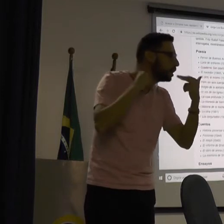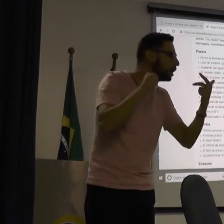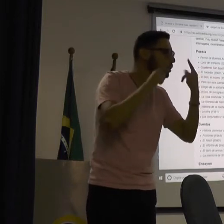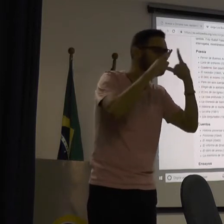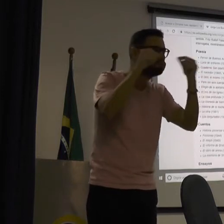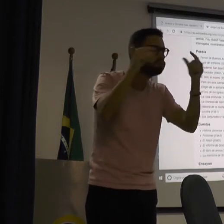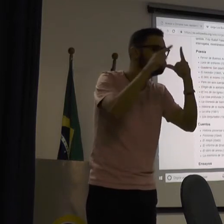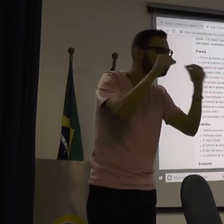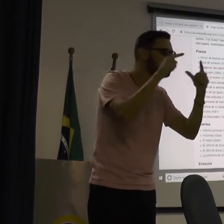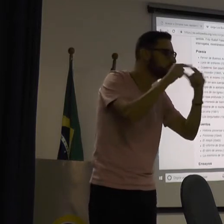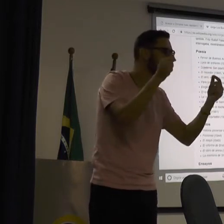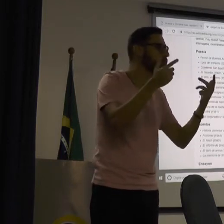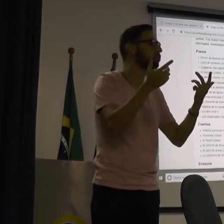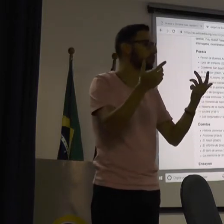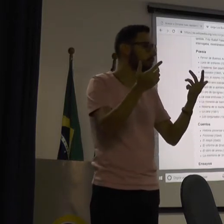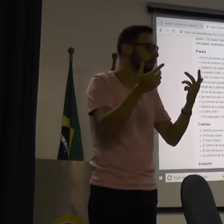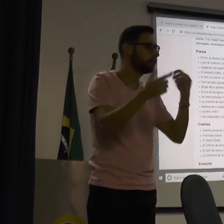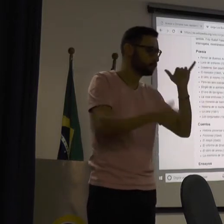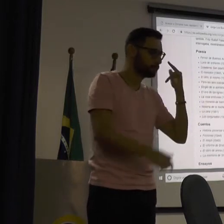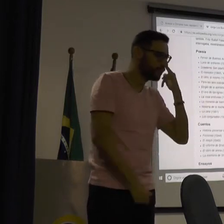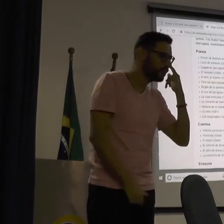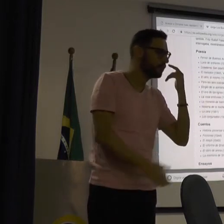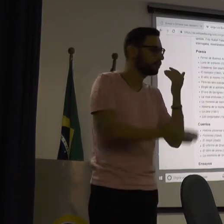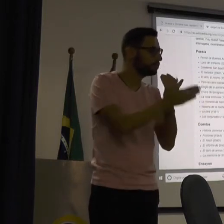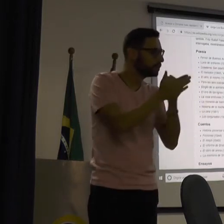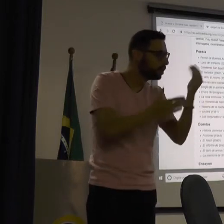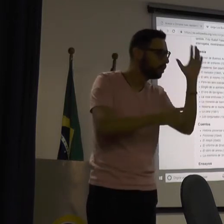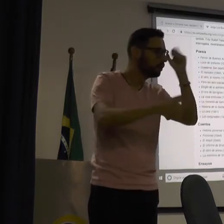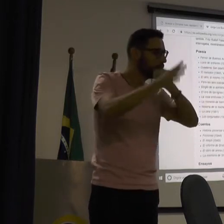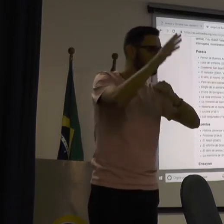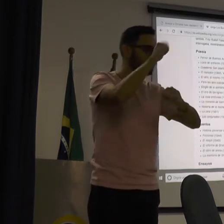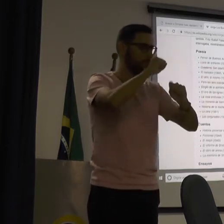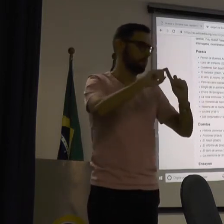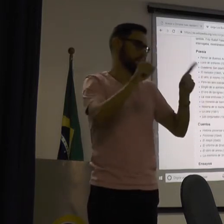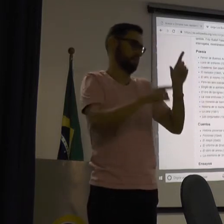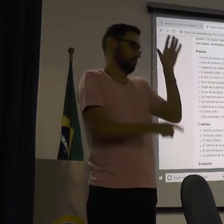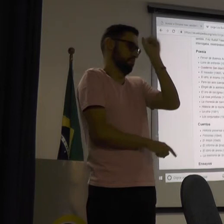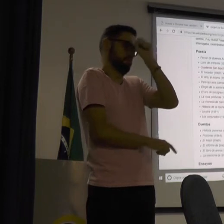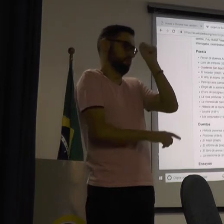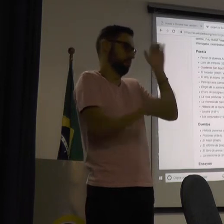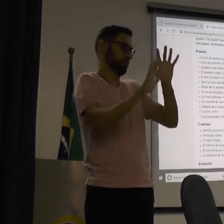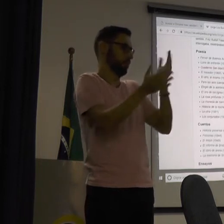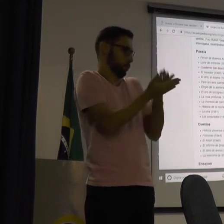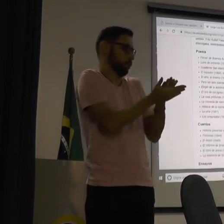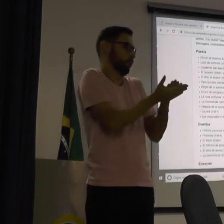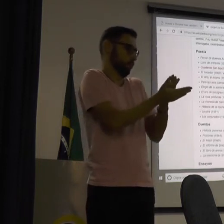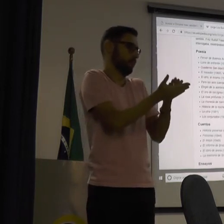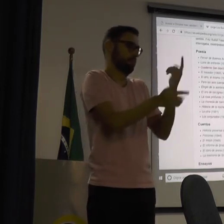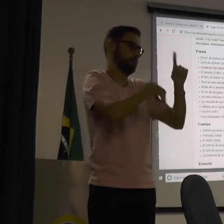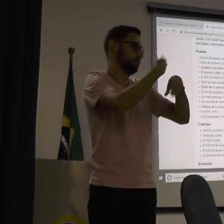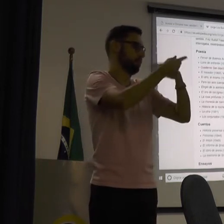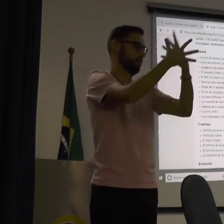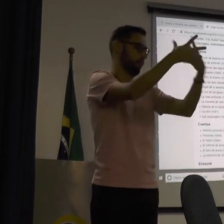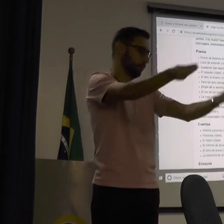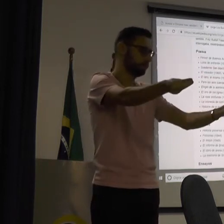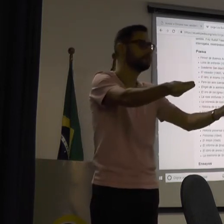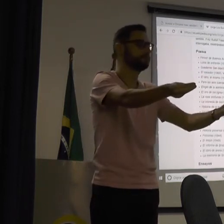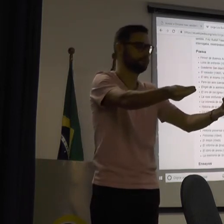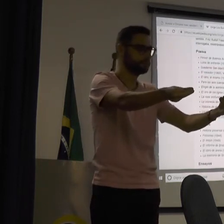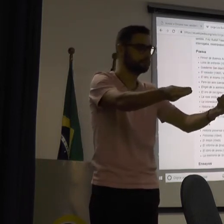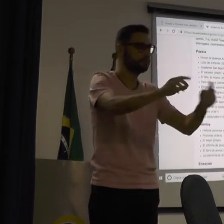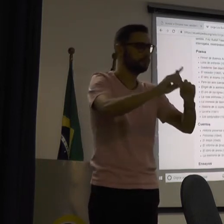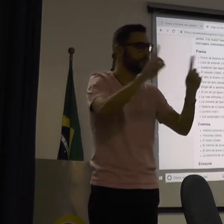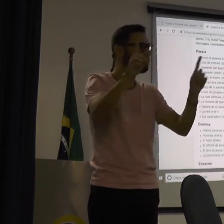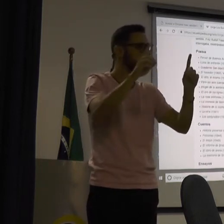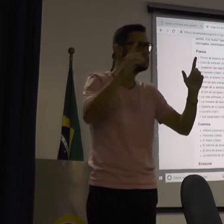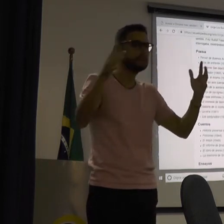Em geral, as coisas japonesas eu li em outras línguas, né? Que não em japonês, mas eu estudei e escutei bastante. Mas uma coisa